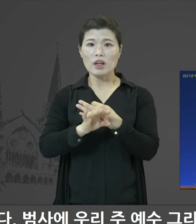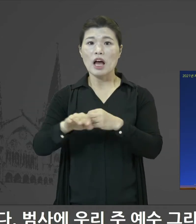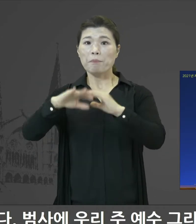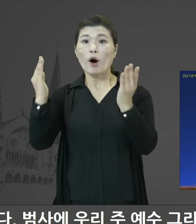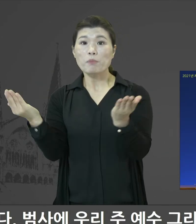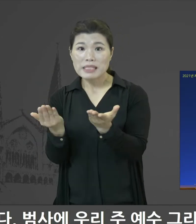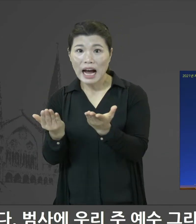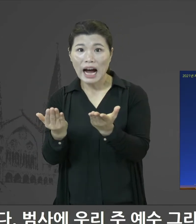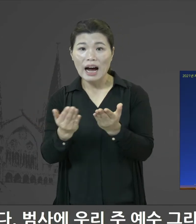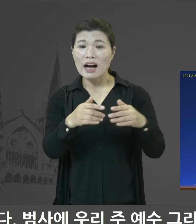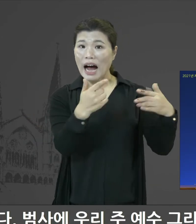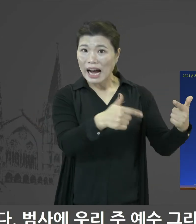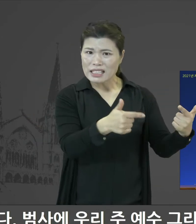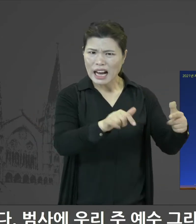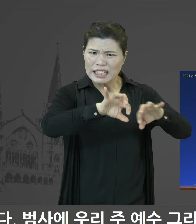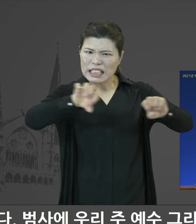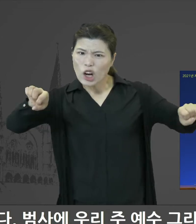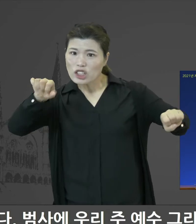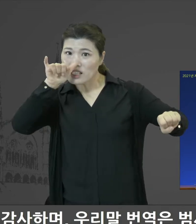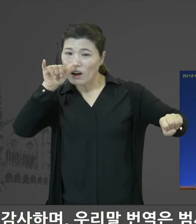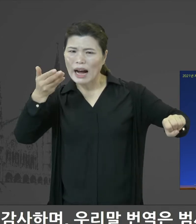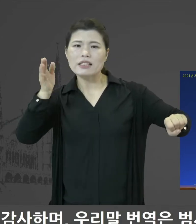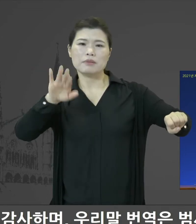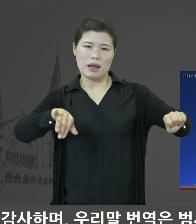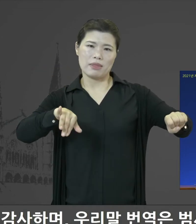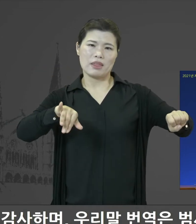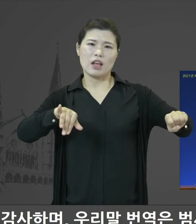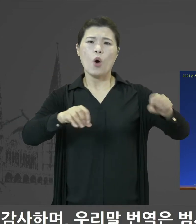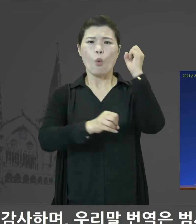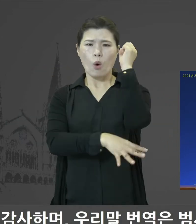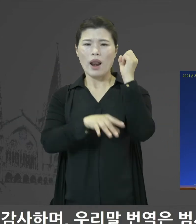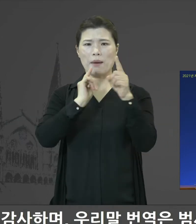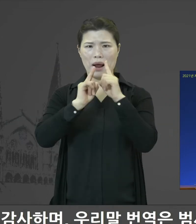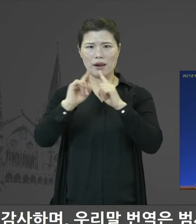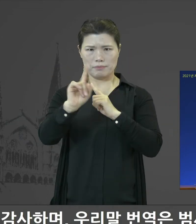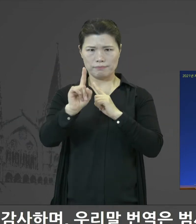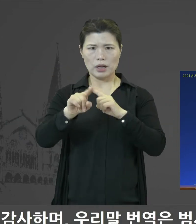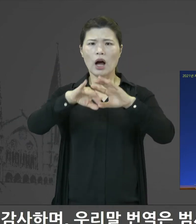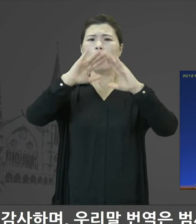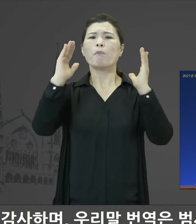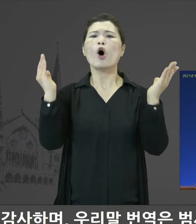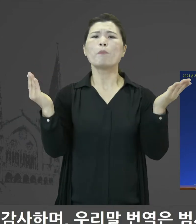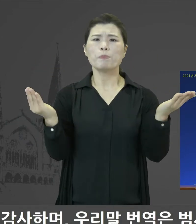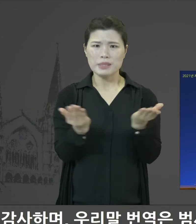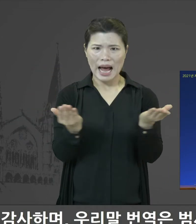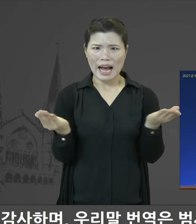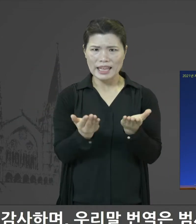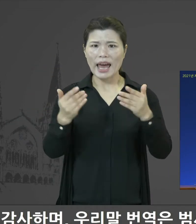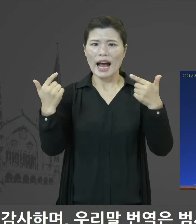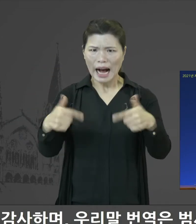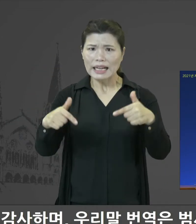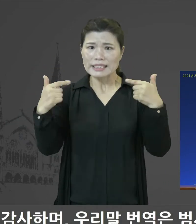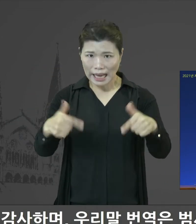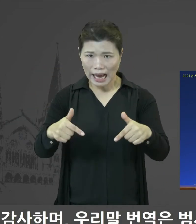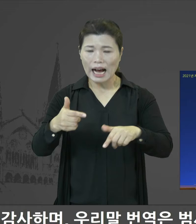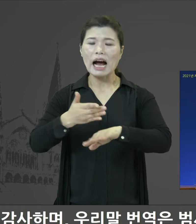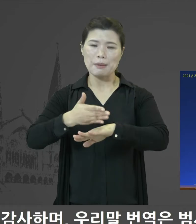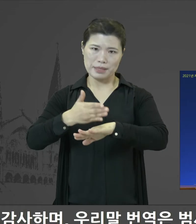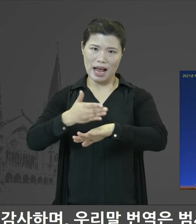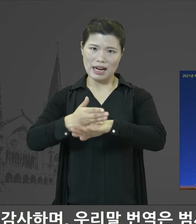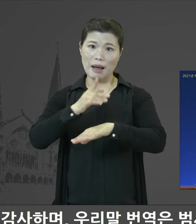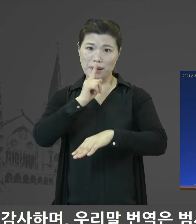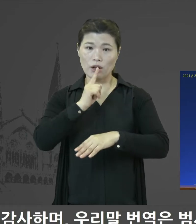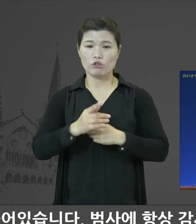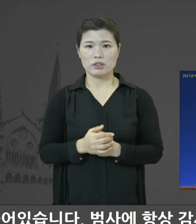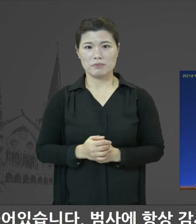원어에 보게 되면 딱 붙어 있습니다. 범사에 항상 감사하라. 범사는 모든 일이고요, 항상은